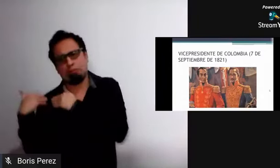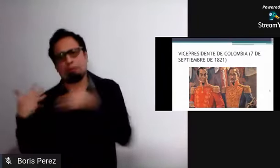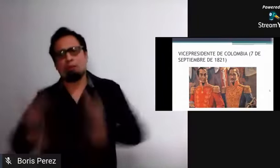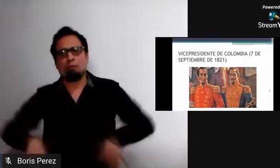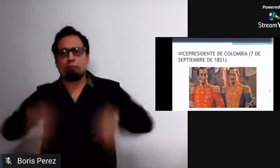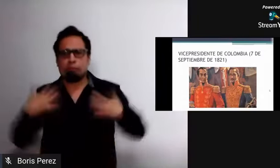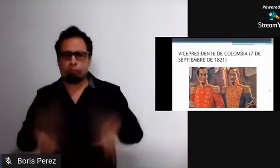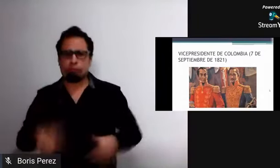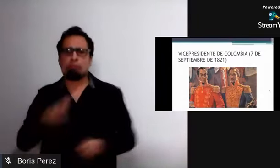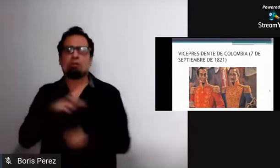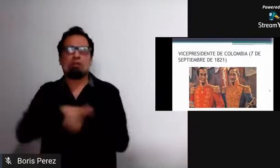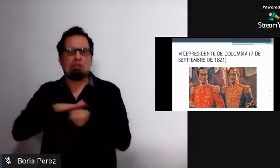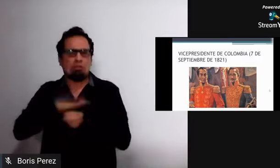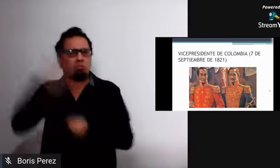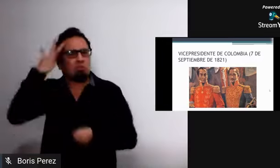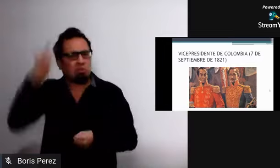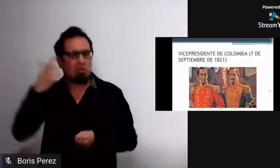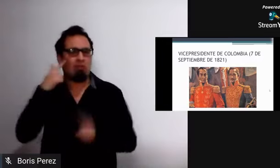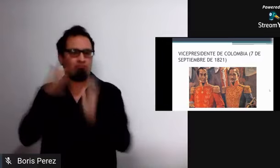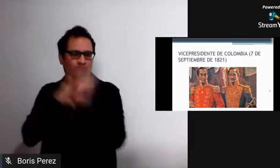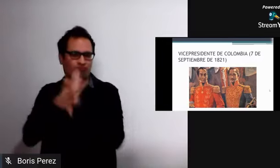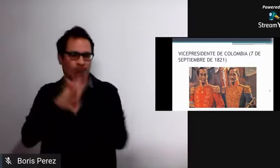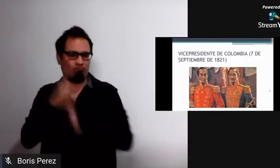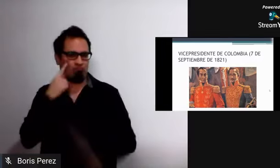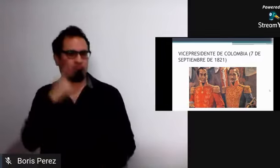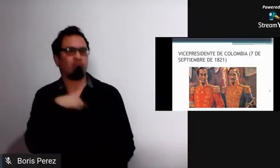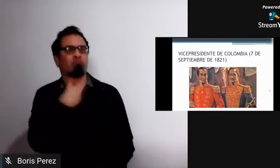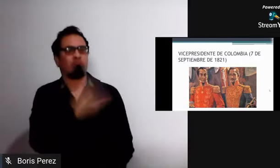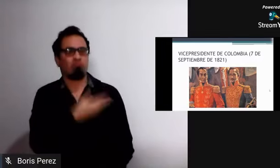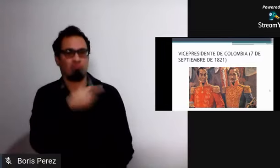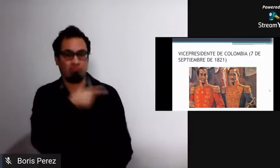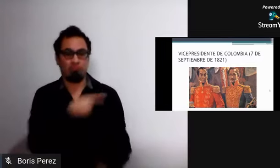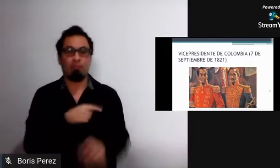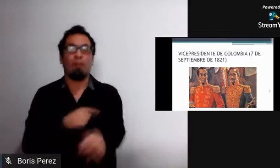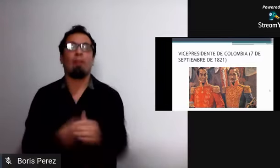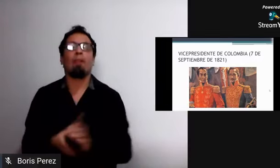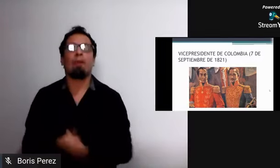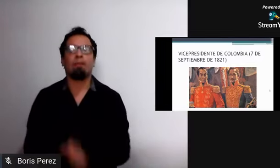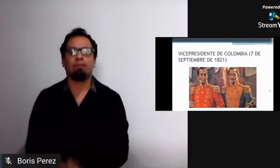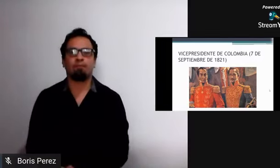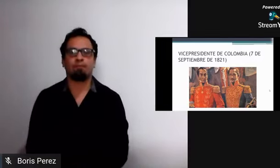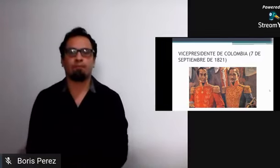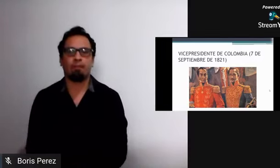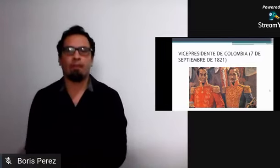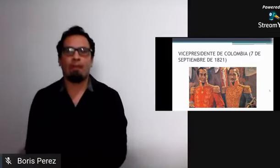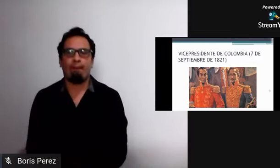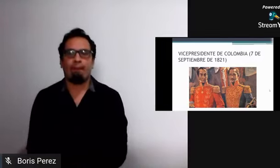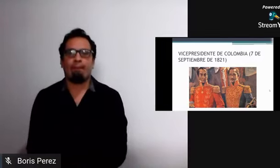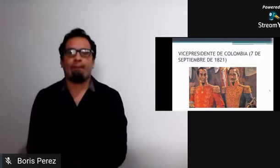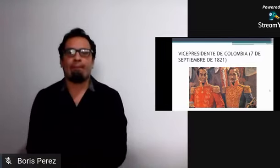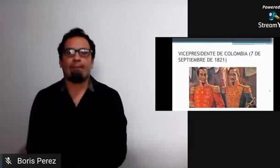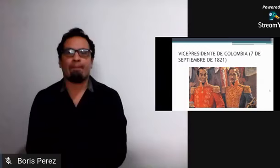cartas. Sin embargo, pues vemos que es una responsabilidad bastante amplia la que se tiene